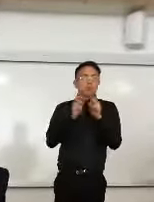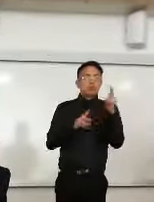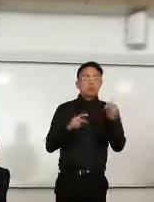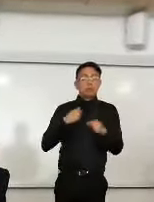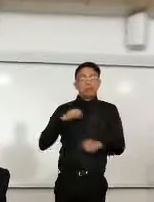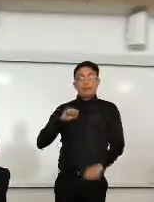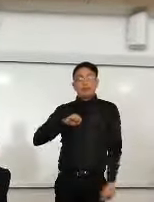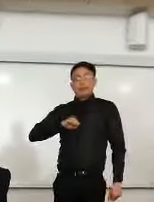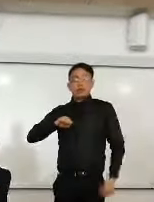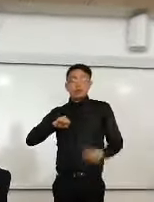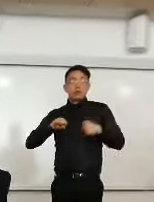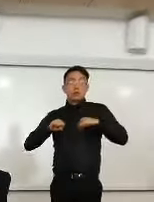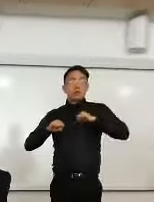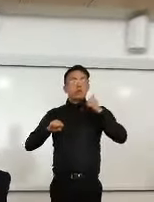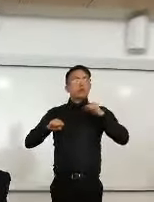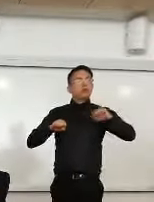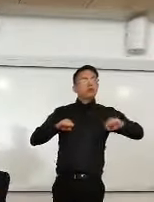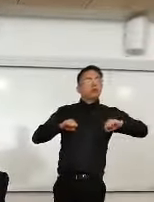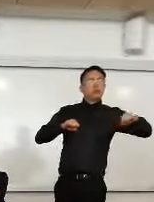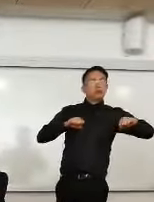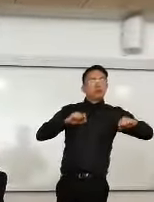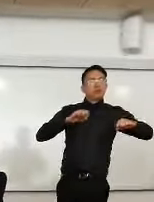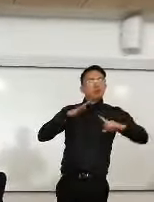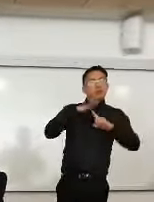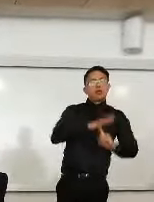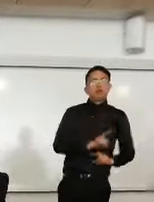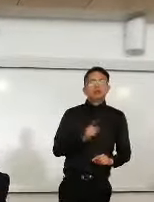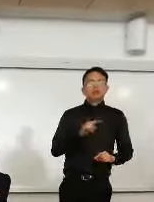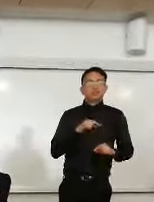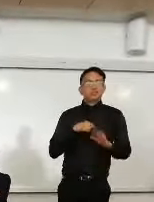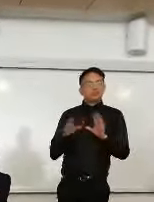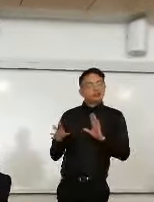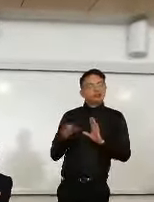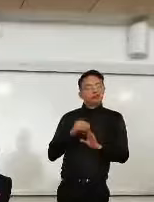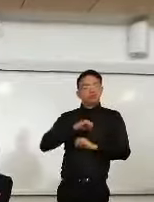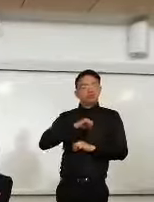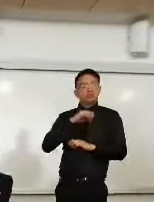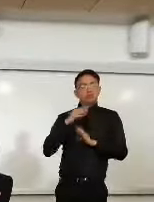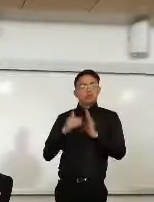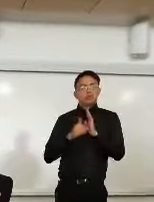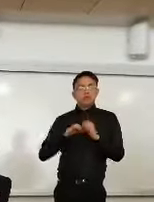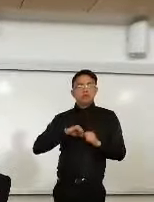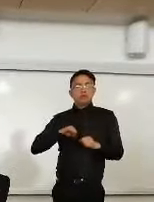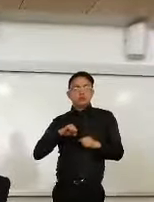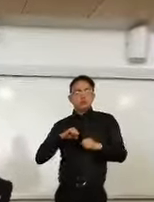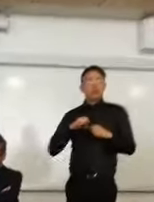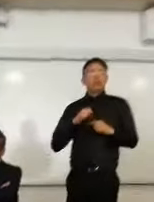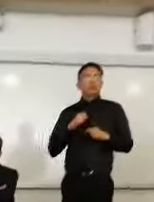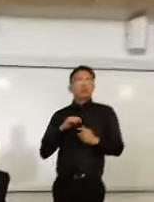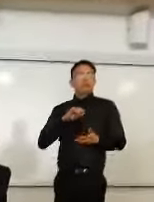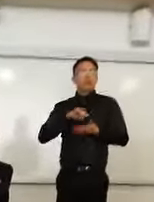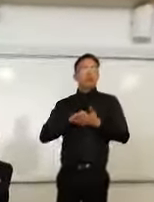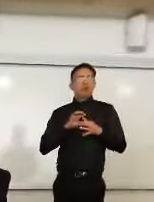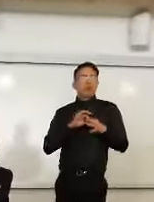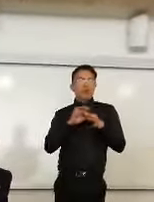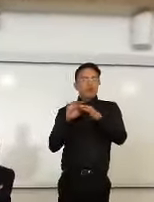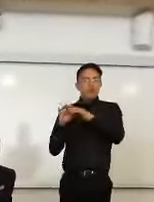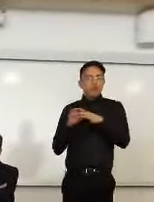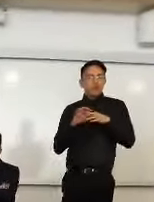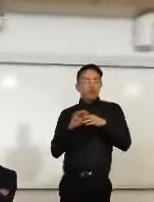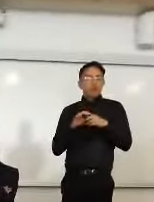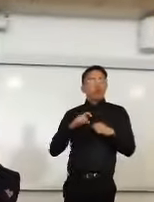no prevalece sobre el otro, ¿verdad? Todos tienen que ser integrales, todos tienen que unirse para que realmente se garantice